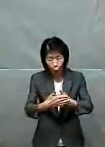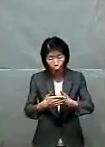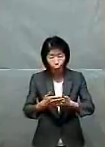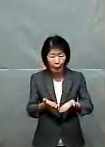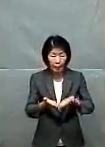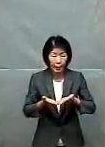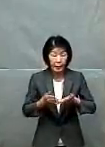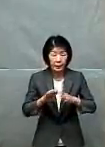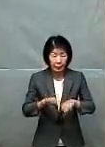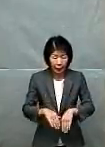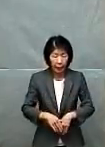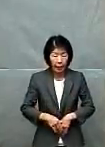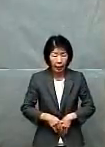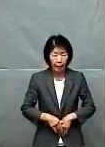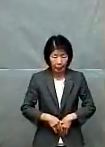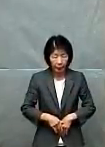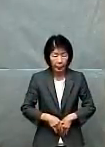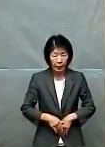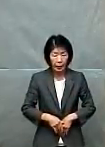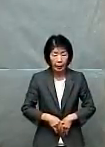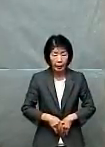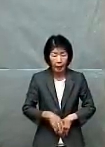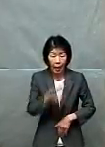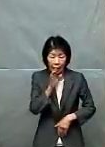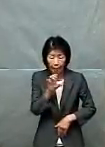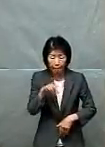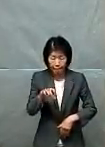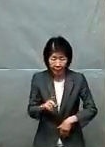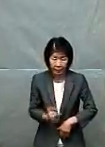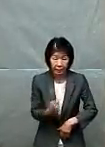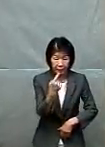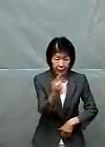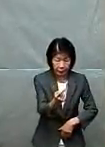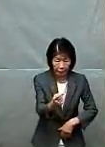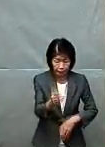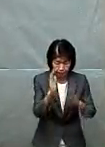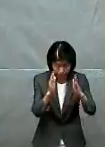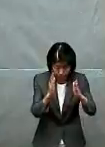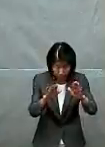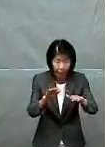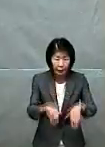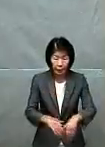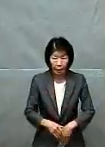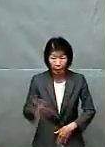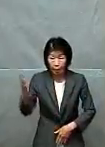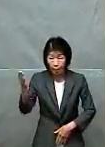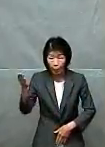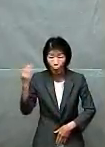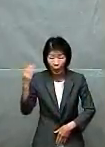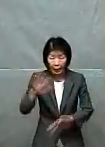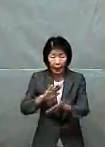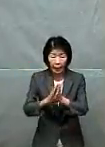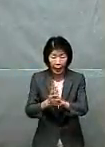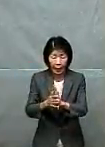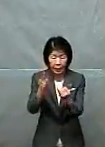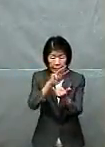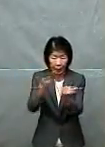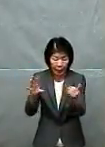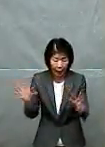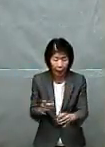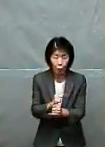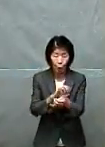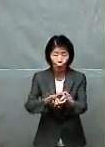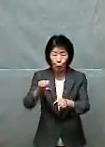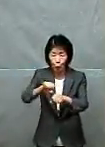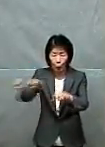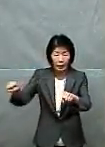力をいただき、現地で従事いただいたところでございます。先般県の災害医療統括コー